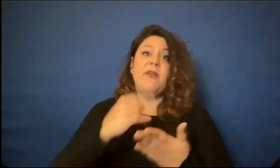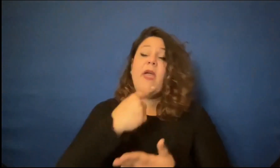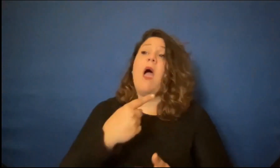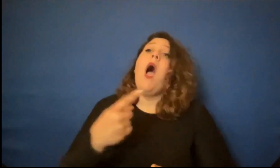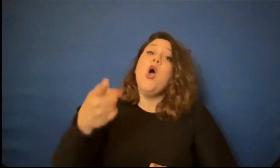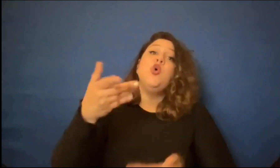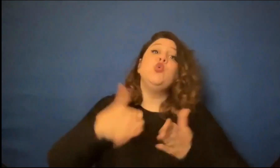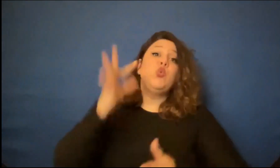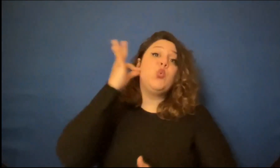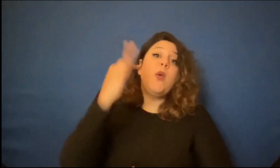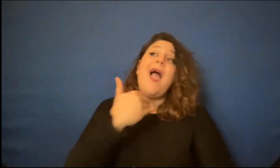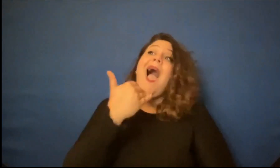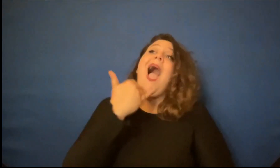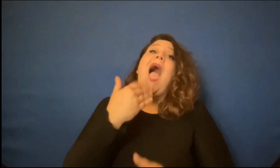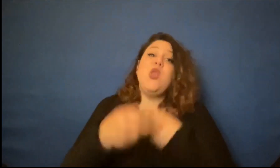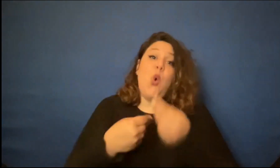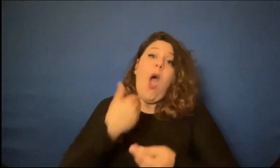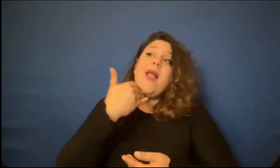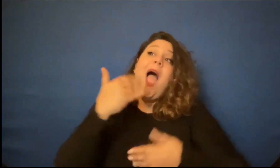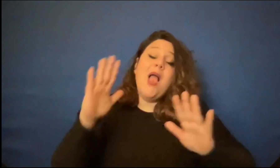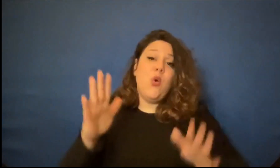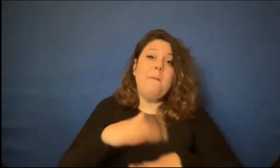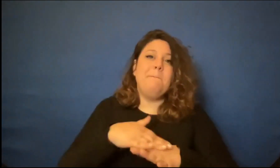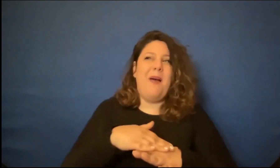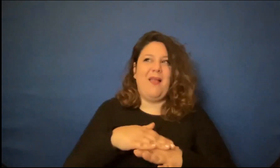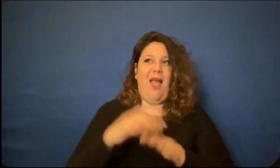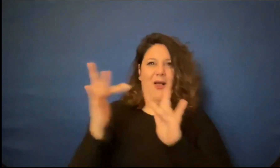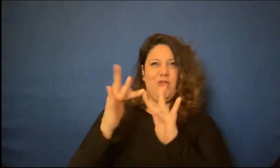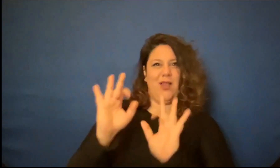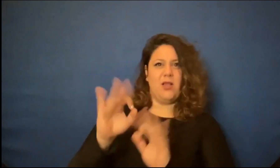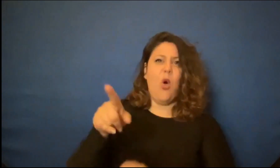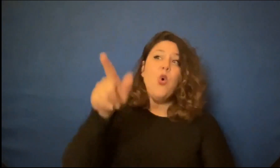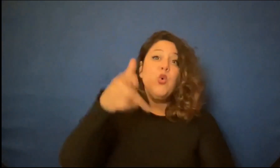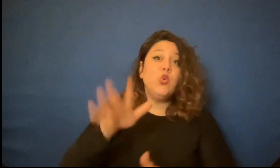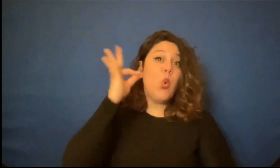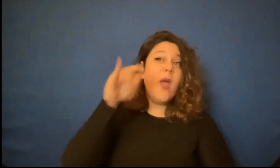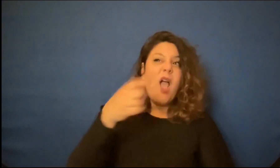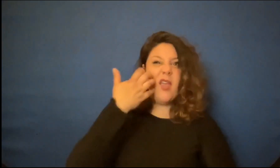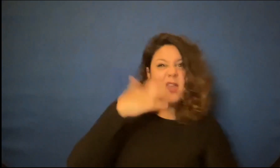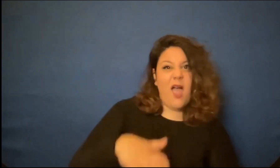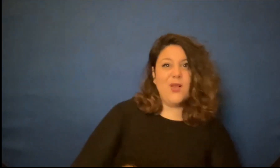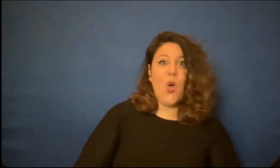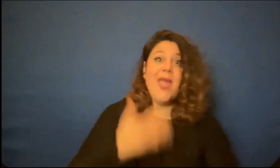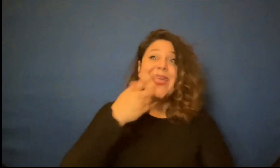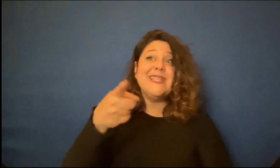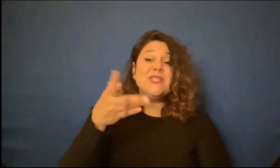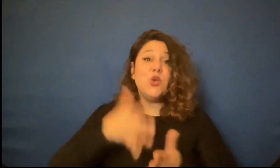algo hará tu hija para que se comporten así con ella, es que tu hija es rara, es que si tu hija se